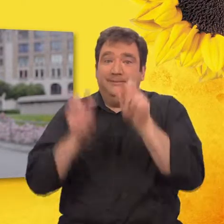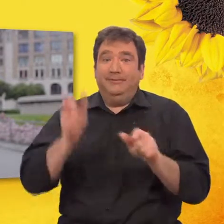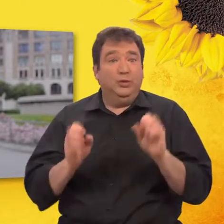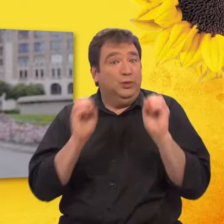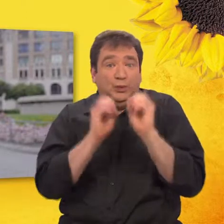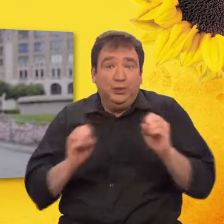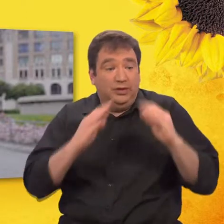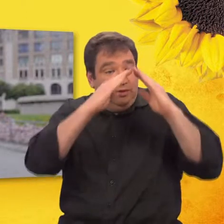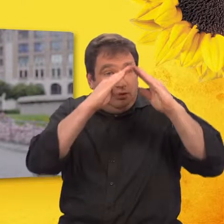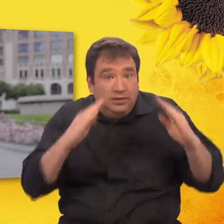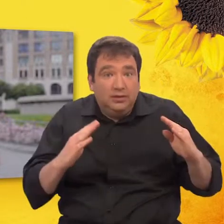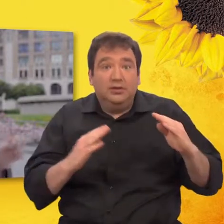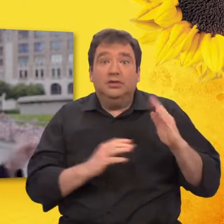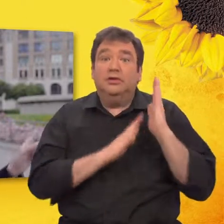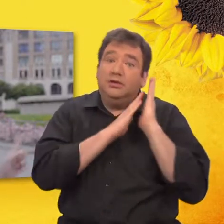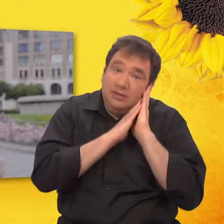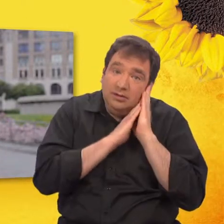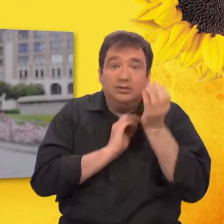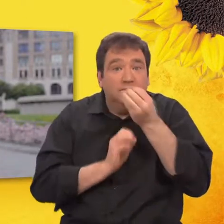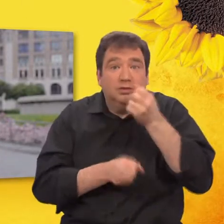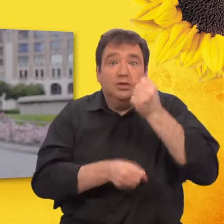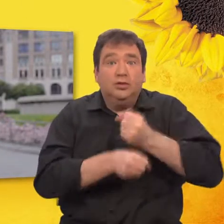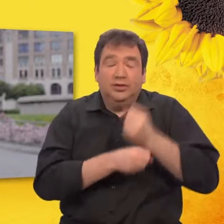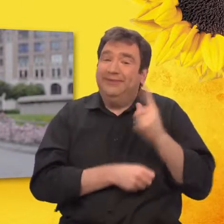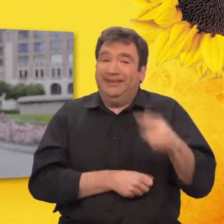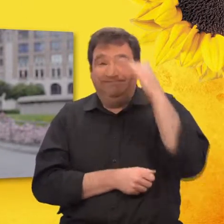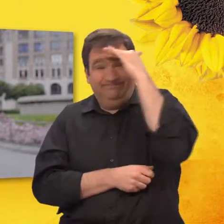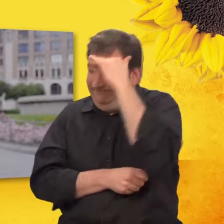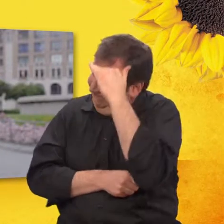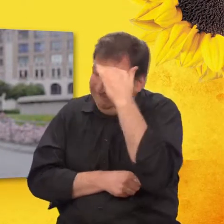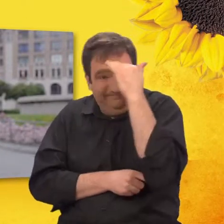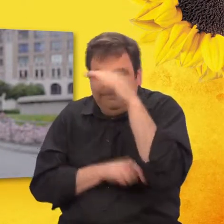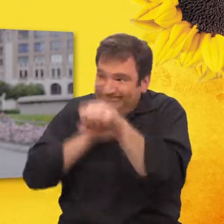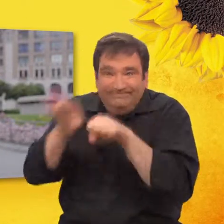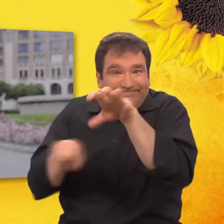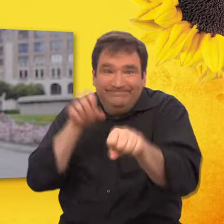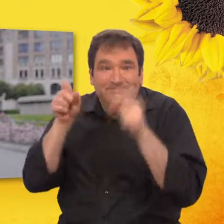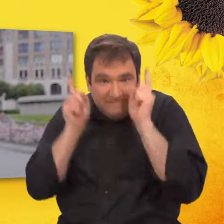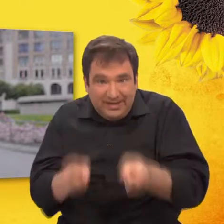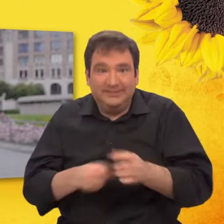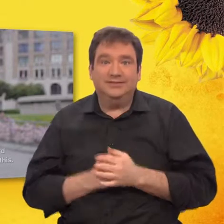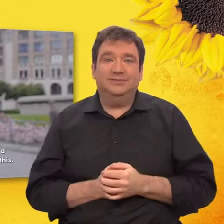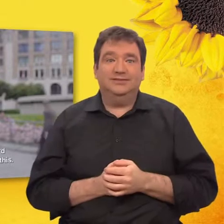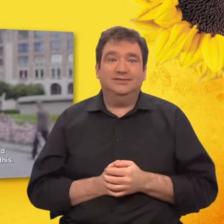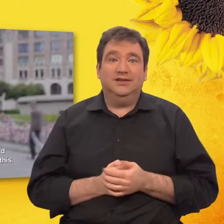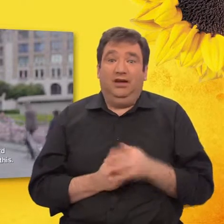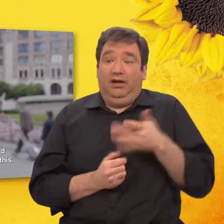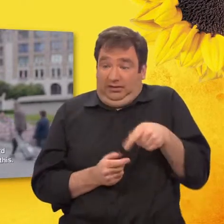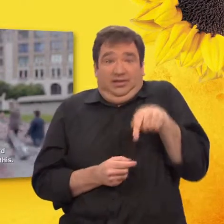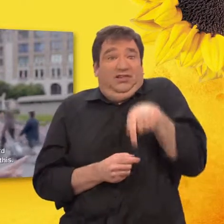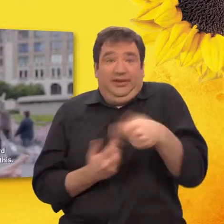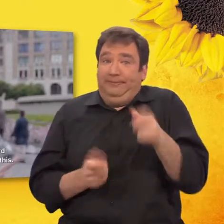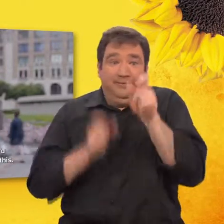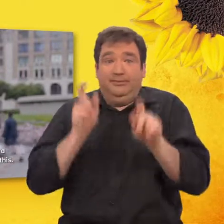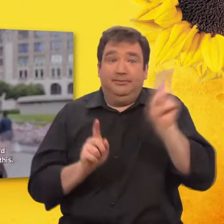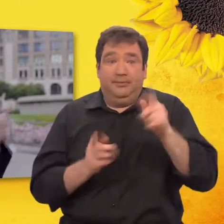Error, porque cuando la gente no tiene cubiertas sus necesidades básicas, lo que tiene que hacer primero es cubrir estas necesidades. Por lo tanto, no puede dedicarse a